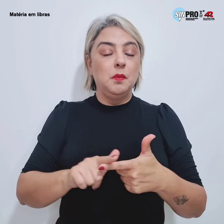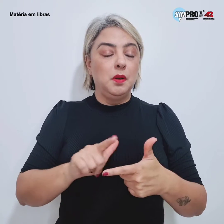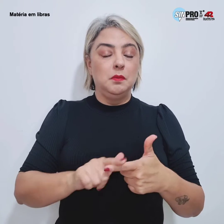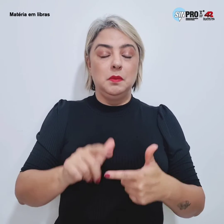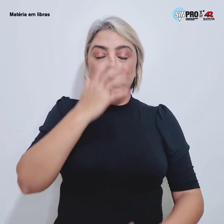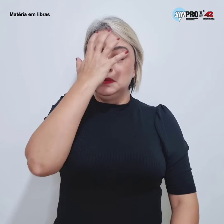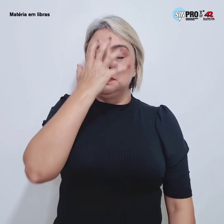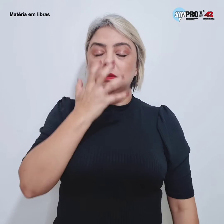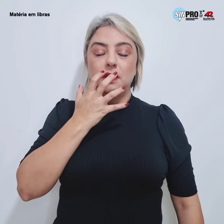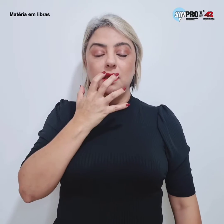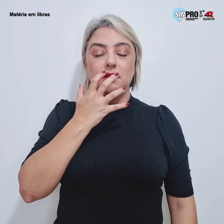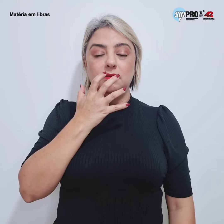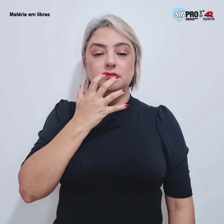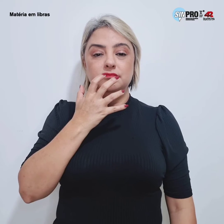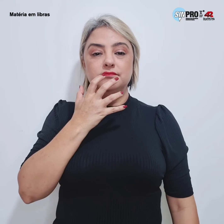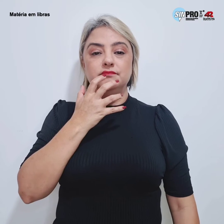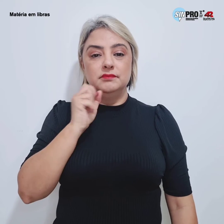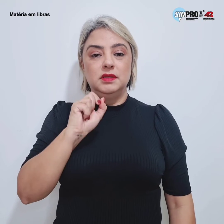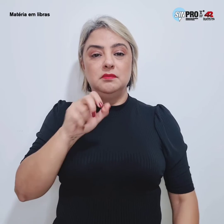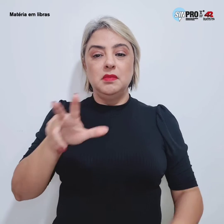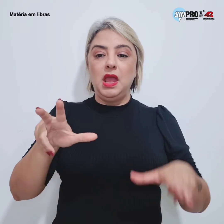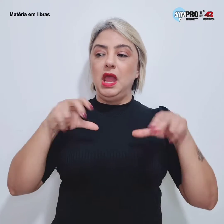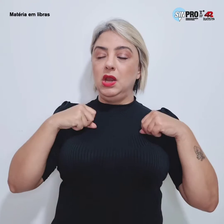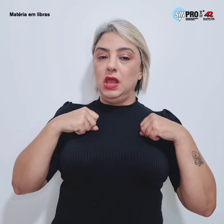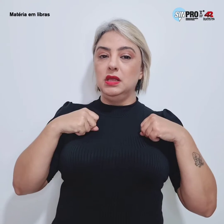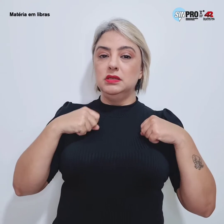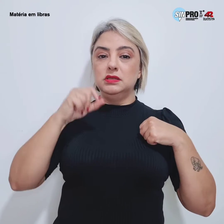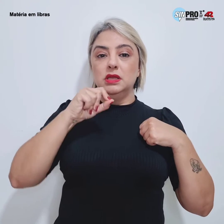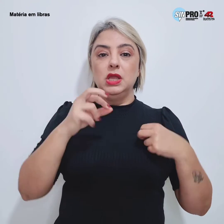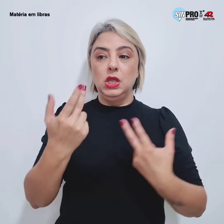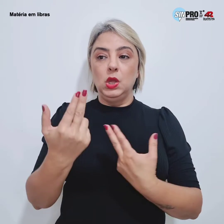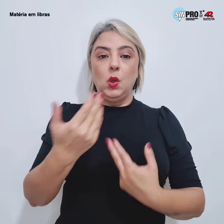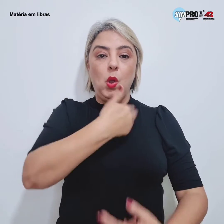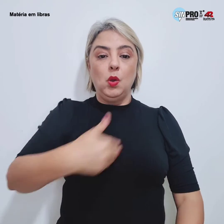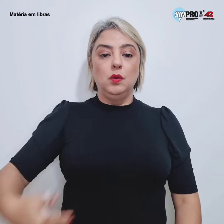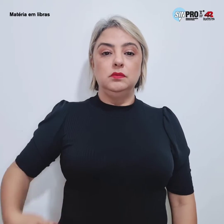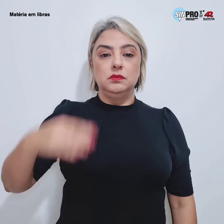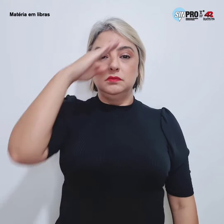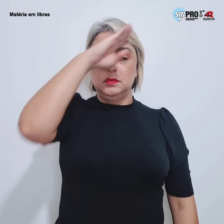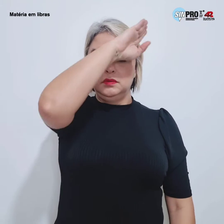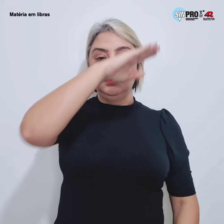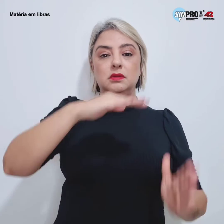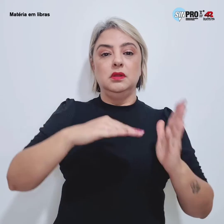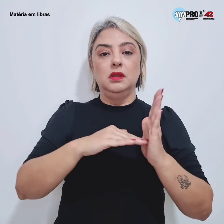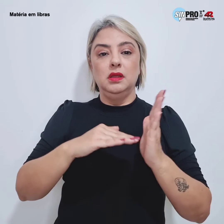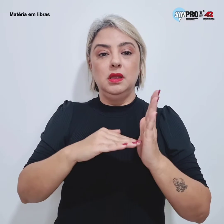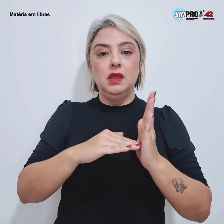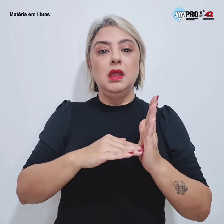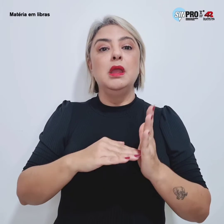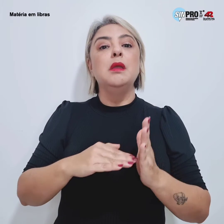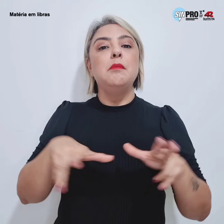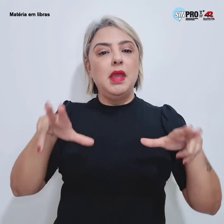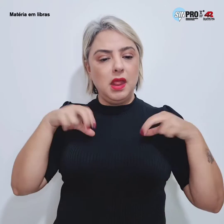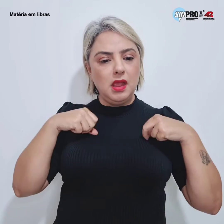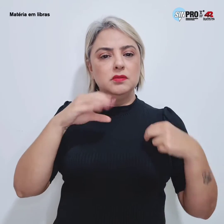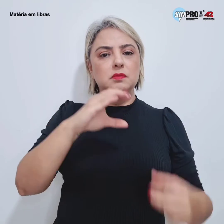A situação é tão grave que merece, como ocorre com o governo Bolsonaro no Senado Federal,